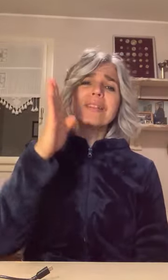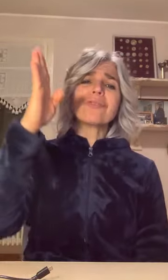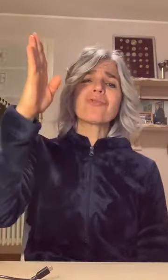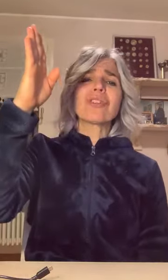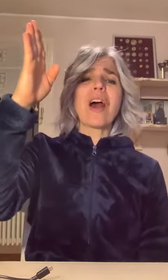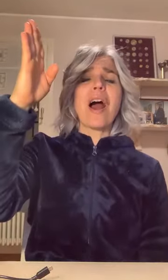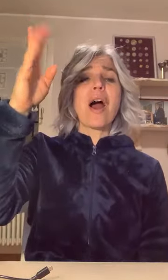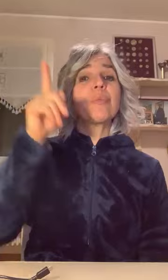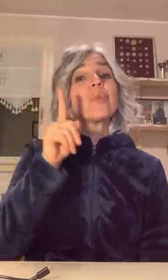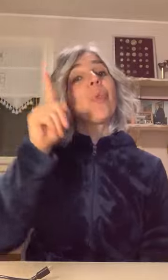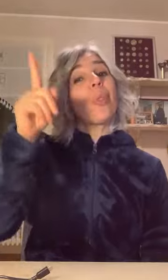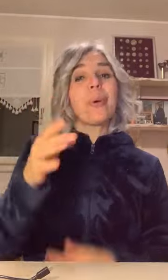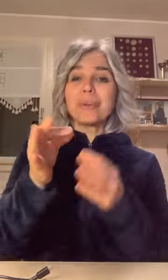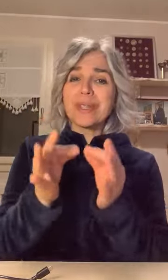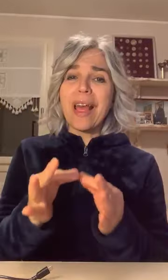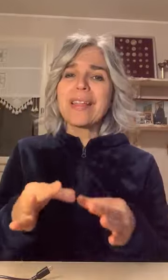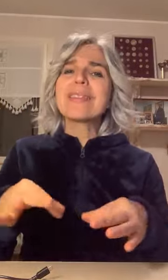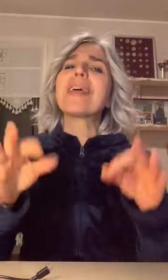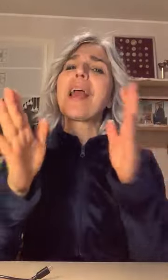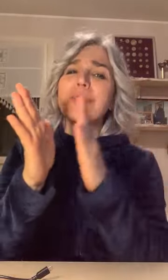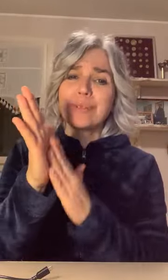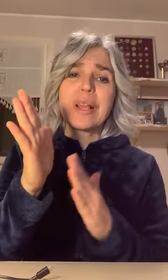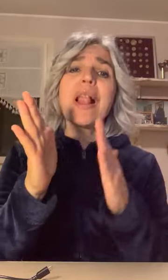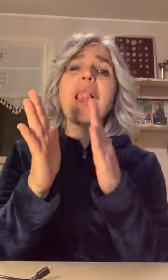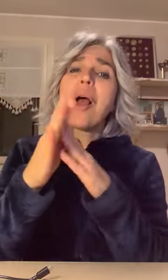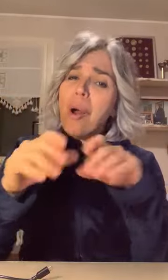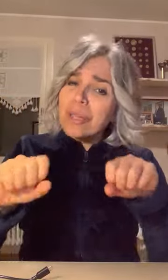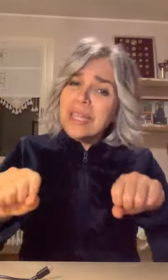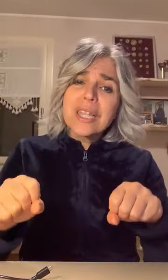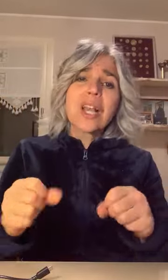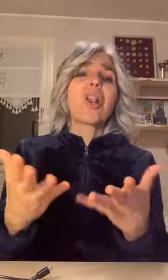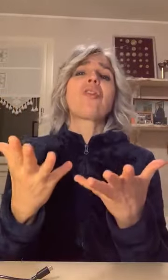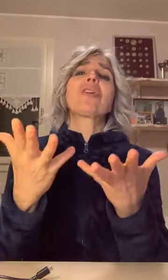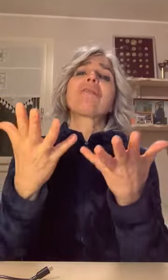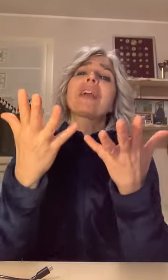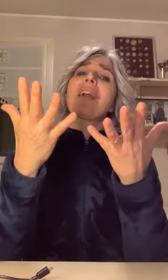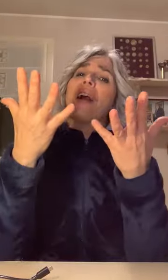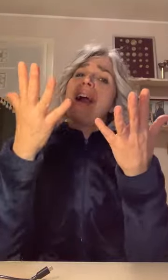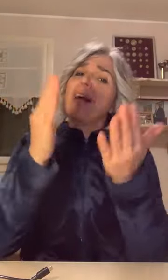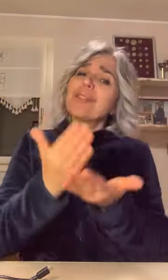Sei degno di essere lodato, glorificato, innalzato.